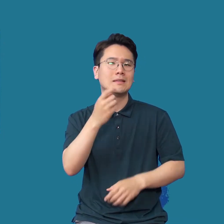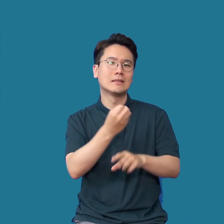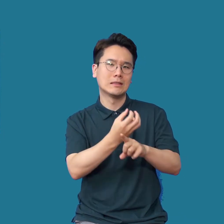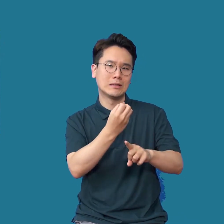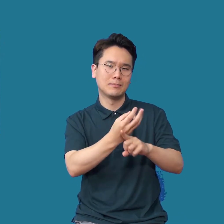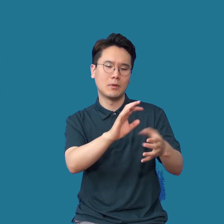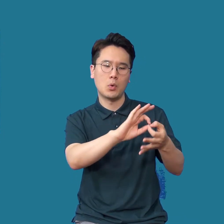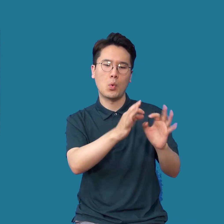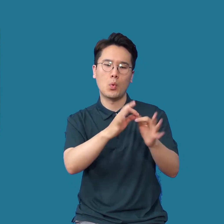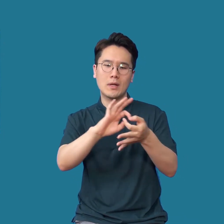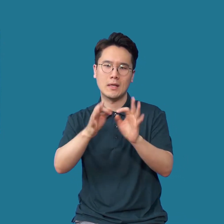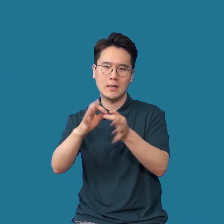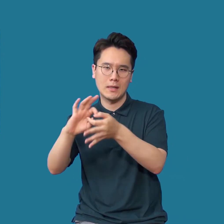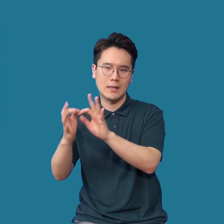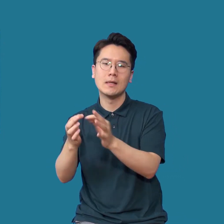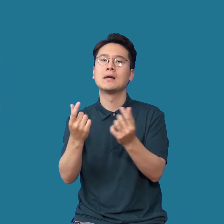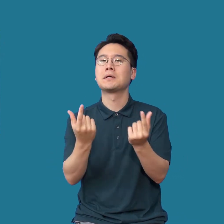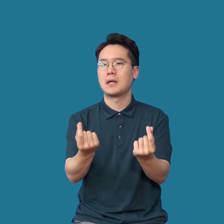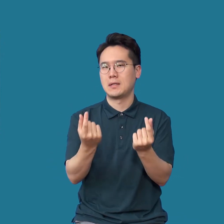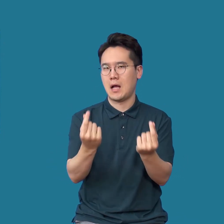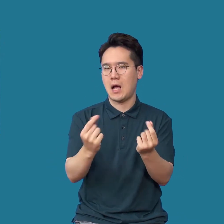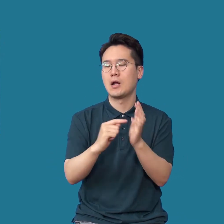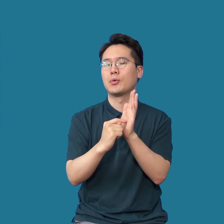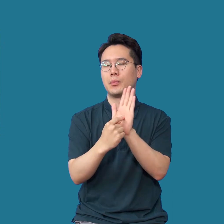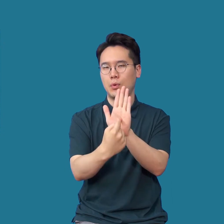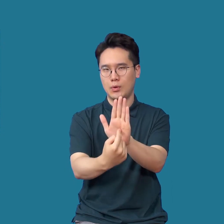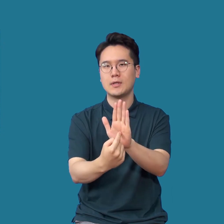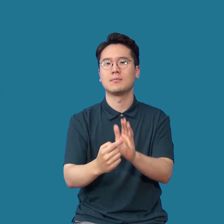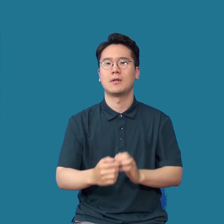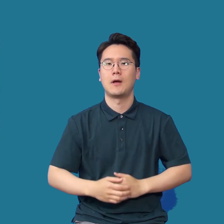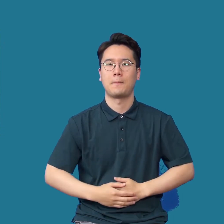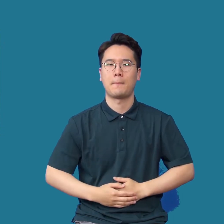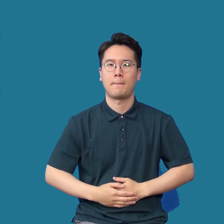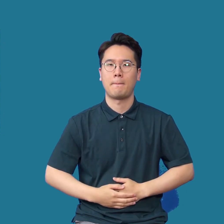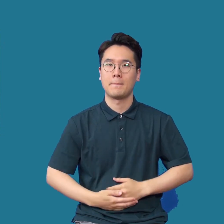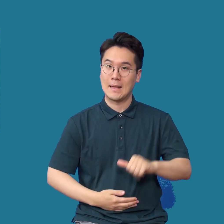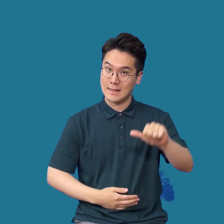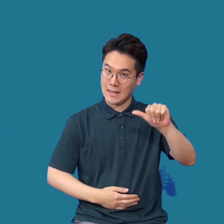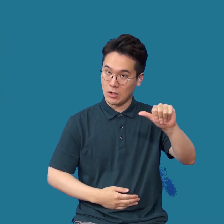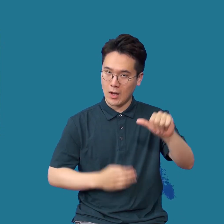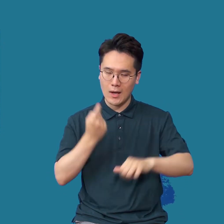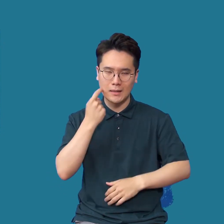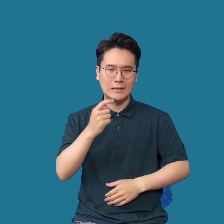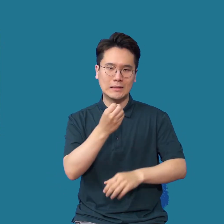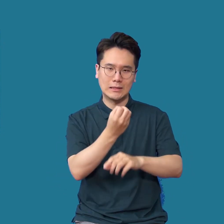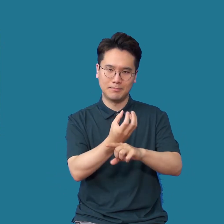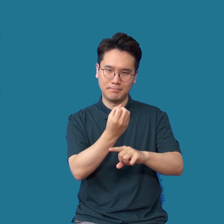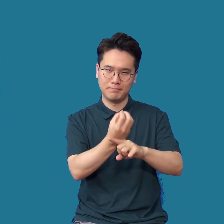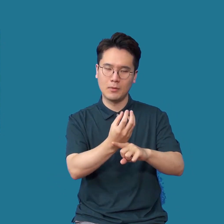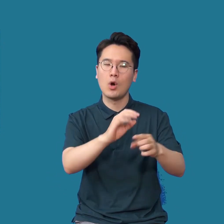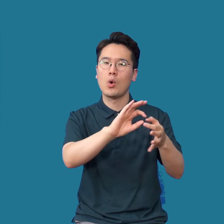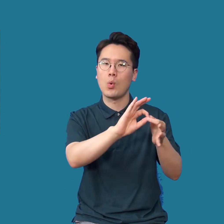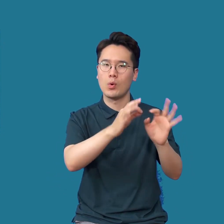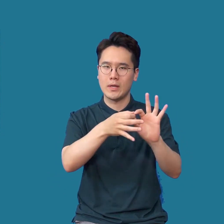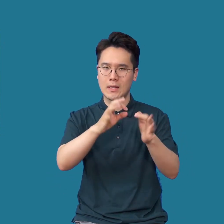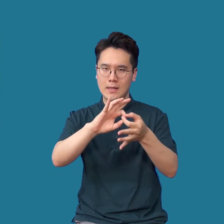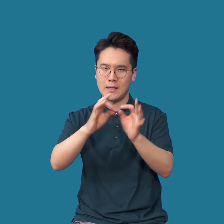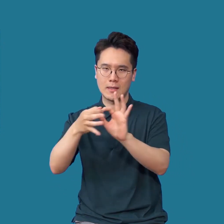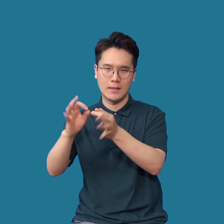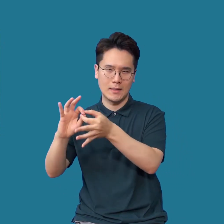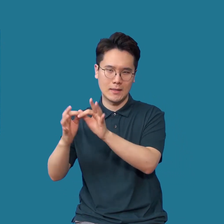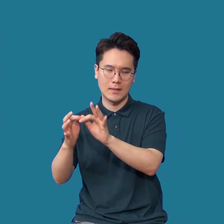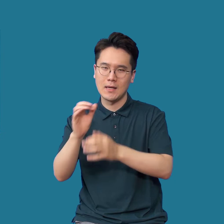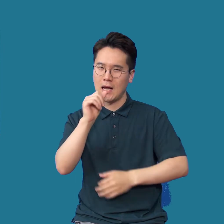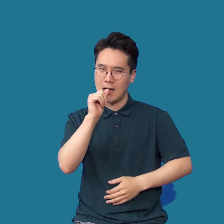사슬, 그렇게 표현을 했습니다. 5개의 금고리로 된 사슬. 여러분